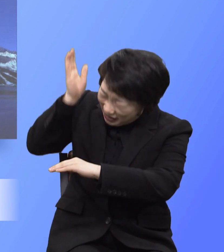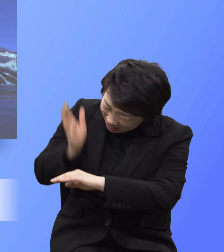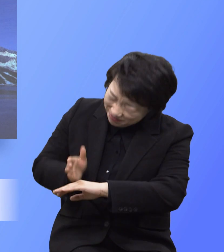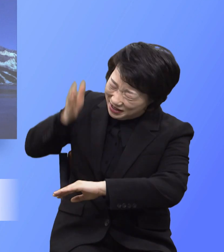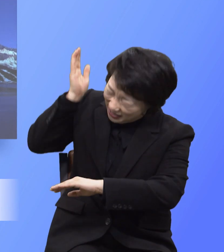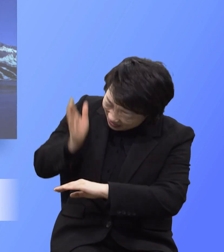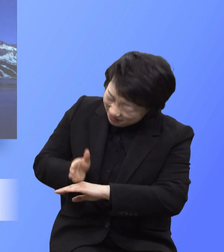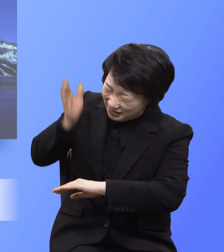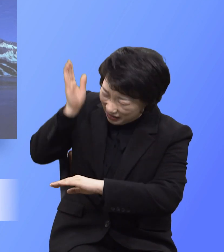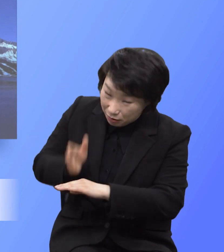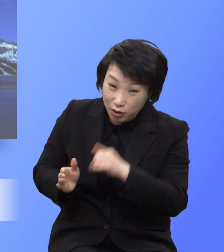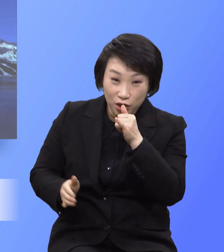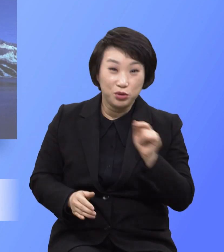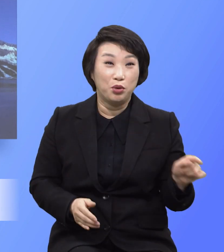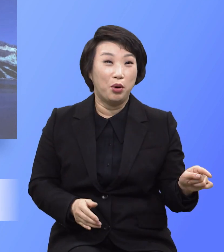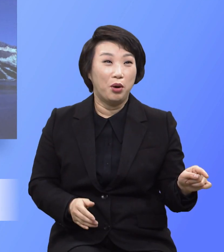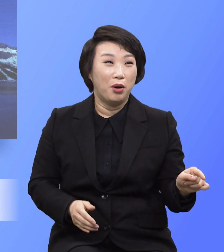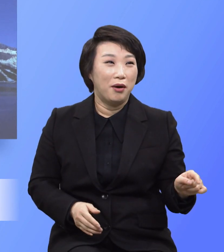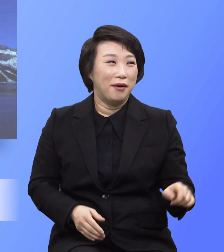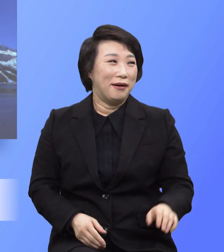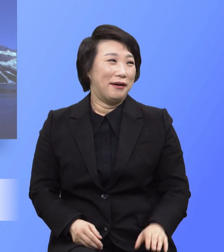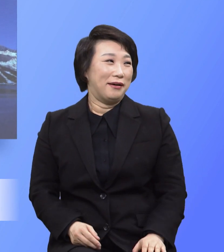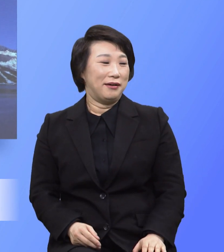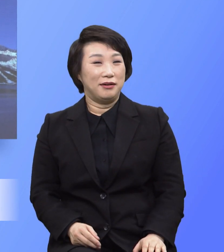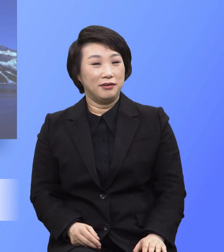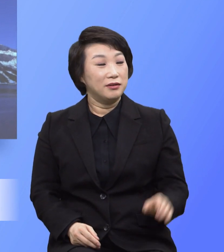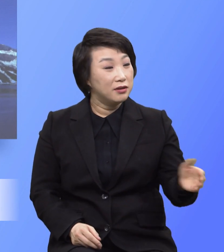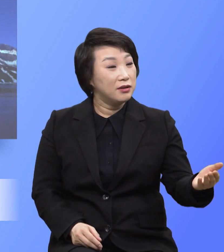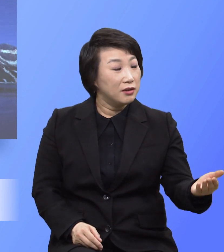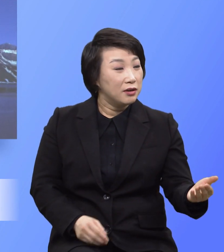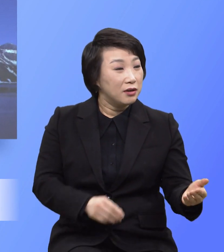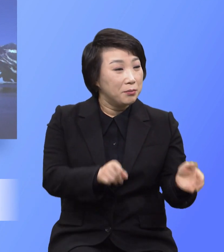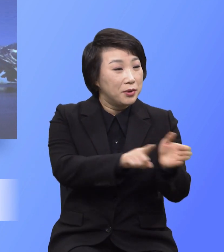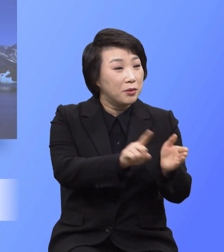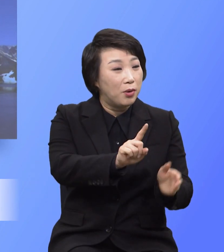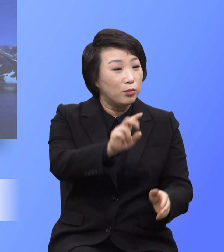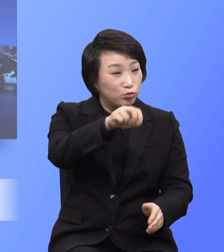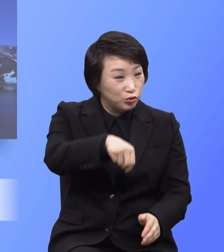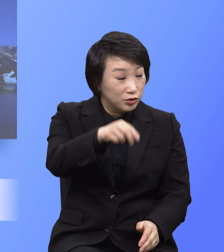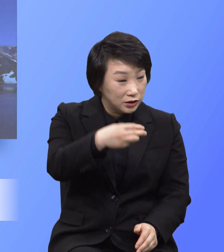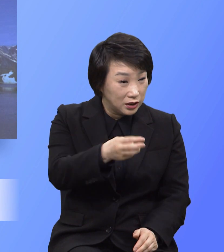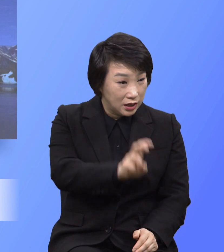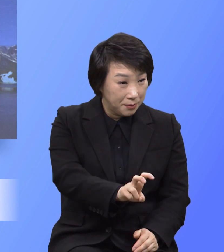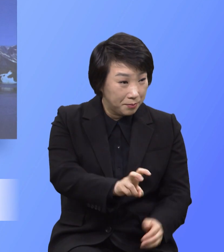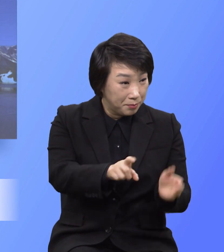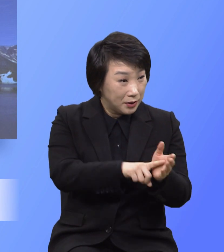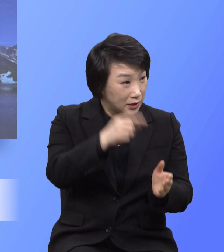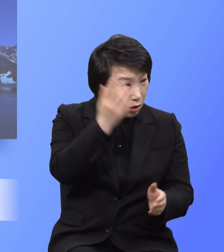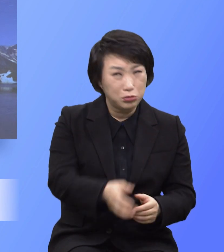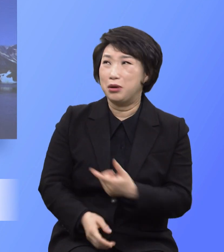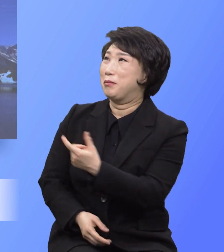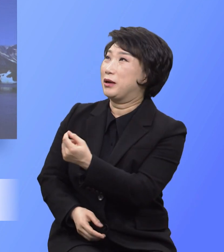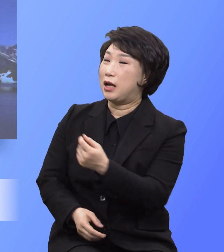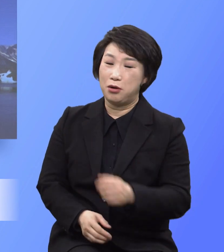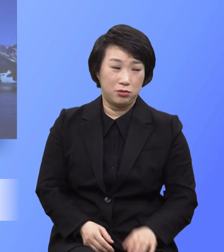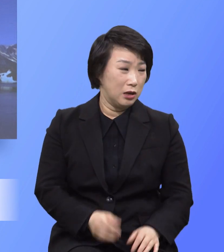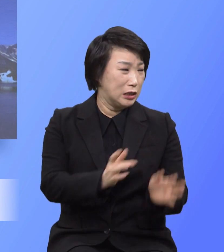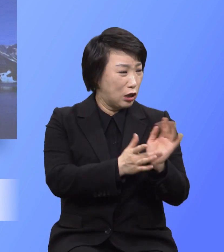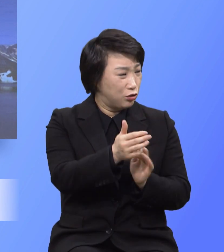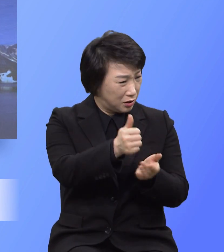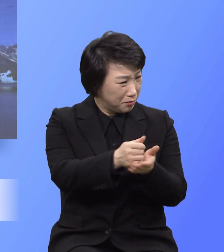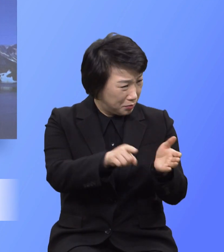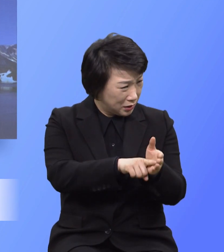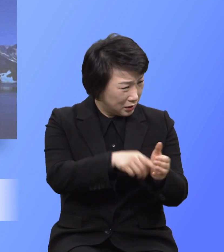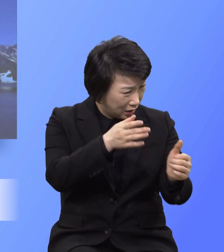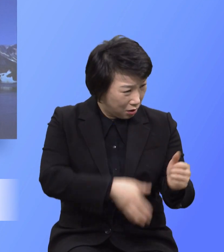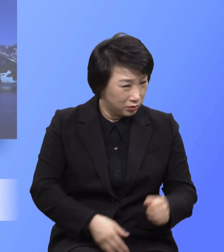감사하다고. 그냥 내가 무슨 렘이냐고 물었더니 그렇대요. 예수 믿으라 그러더니 난 이제